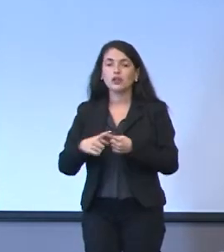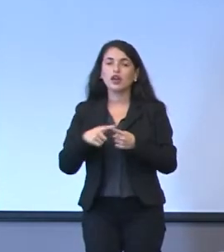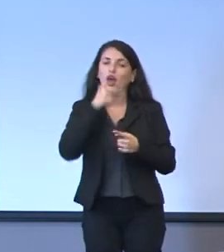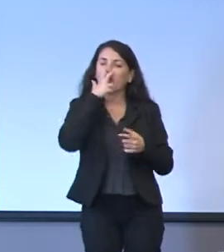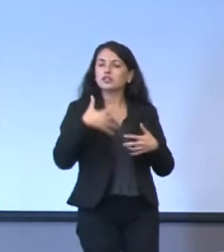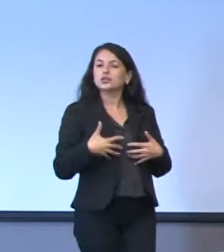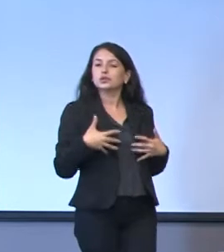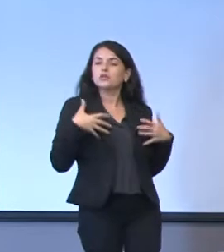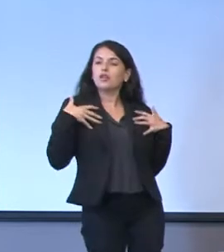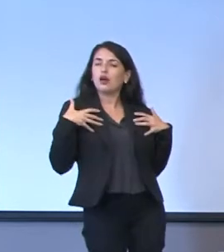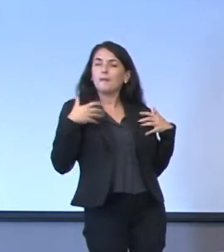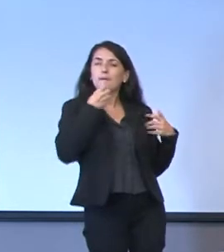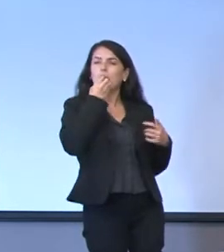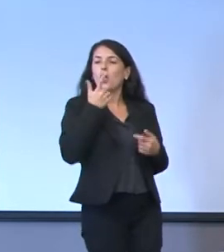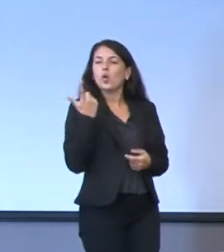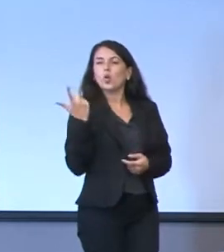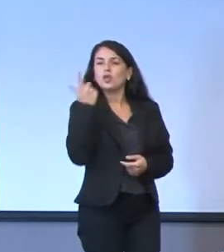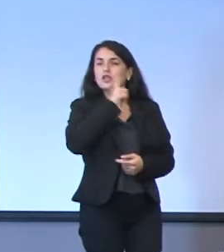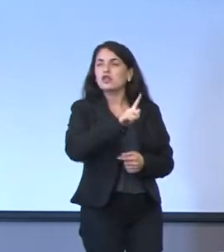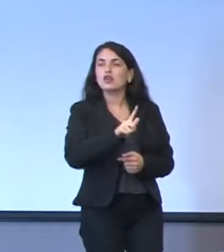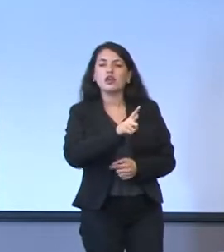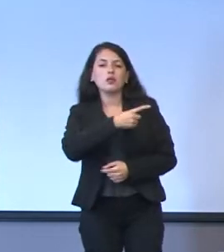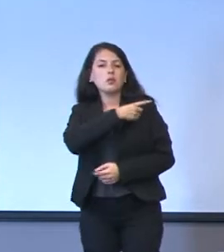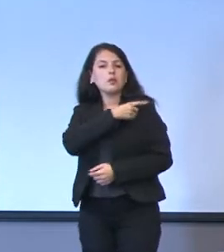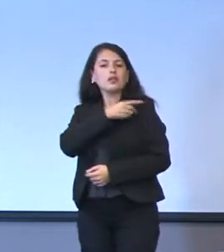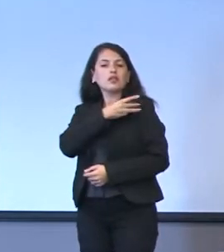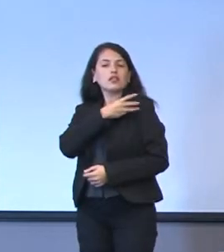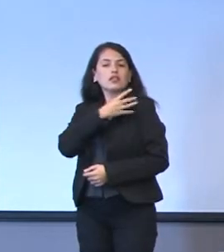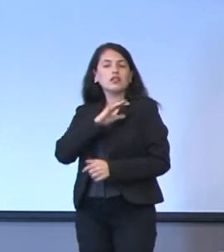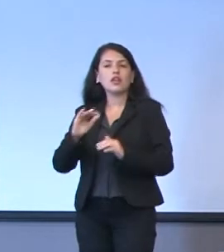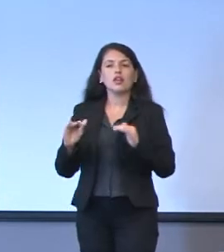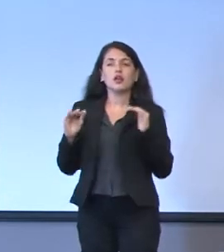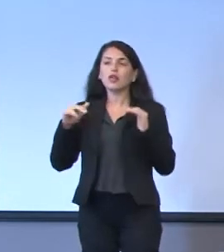para, enfim, estar no ensino médio, que era no alto da escola.